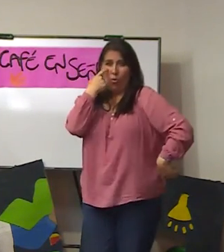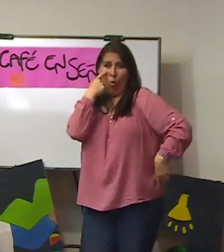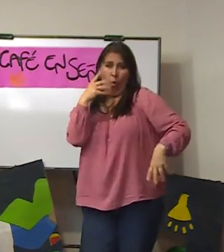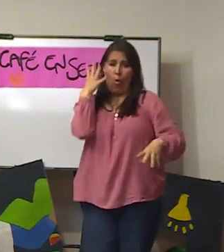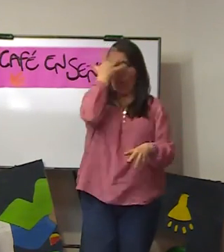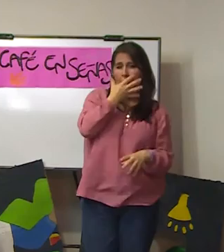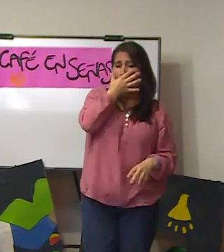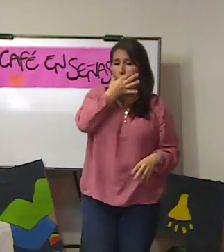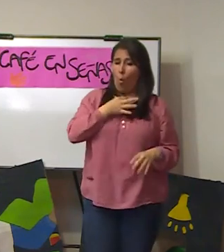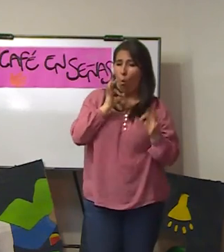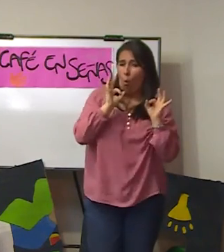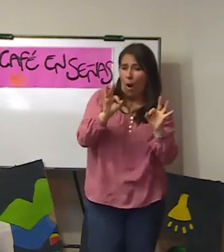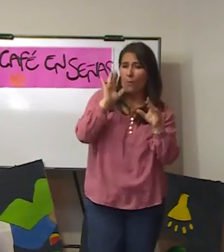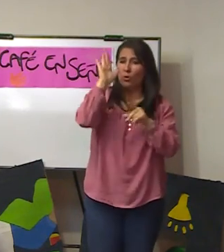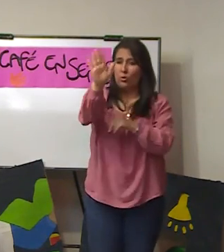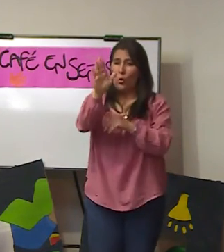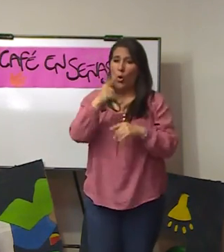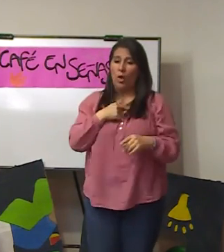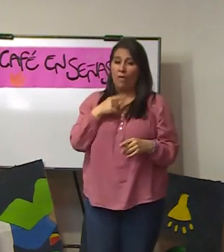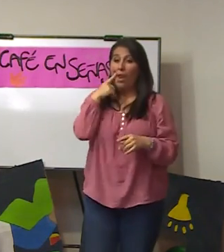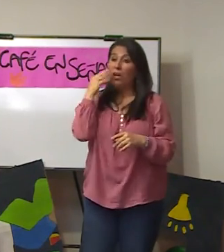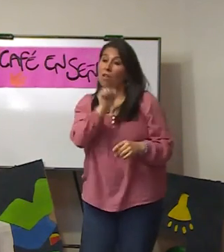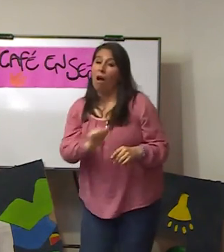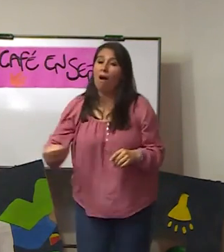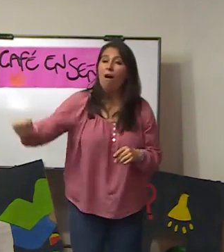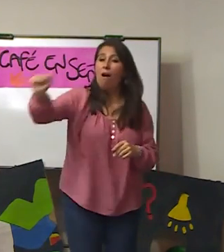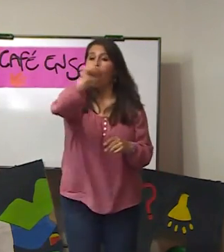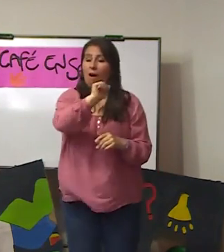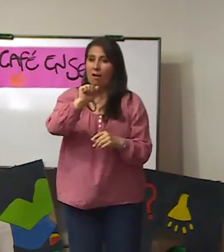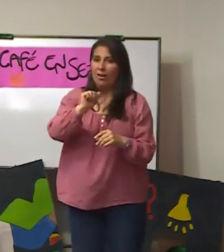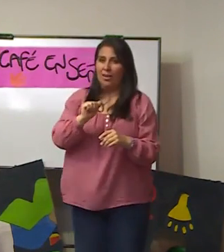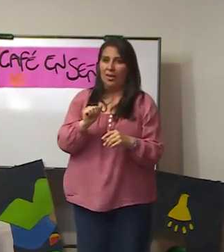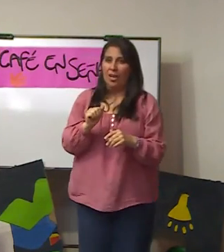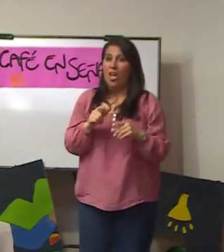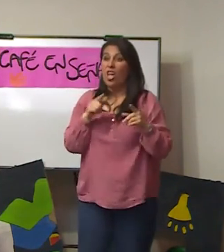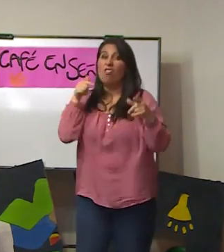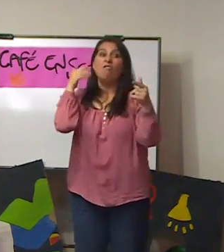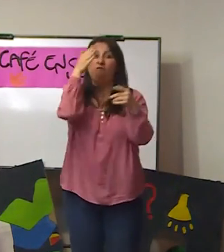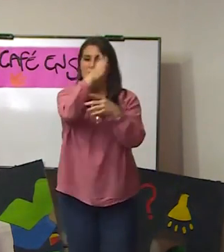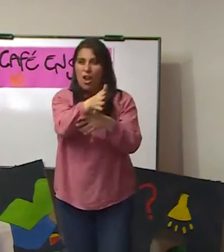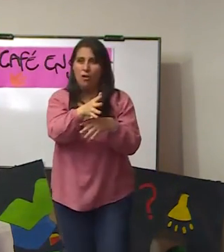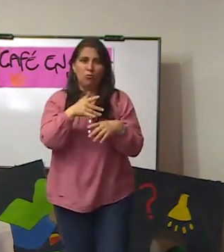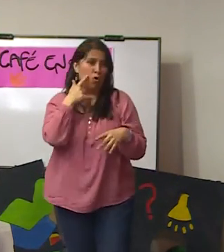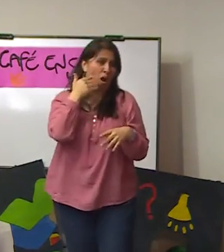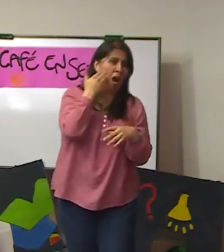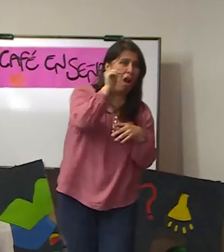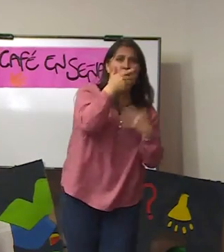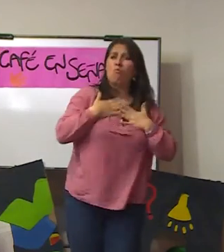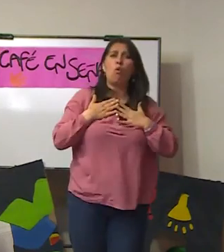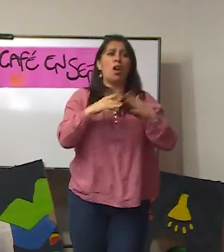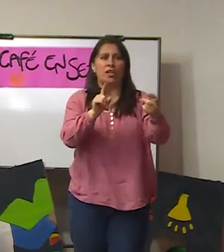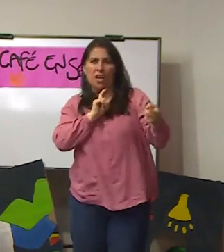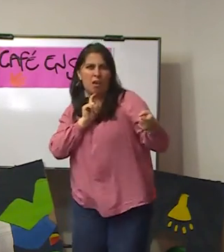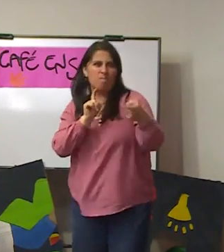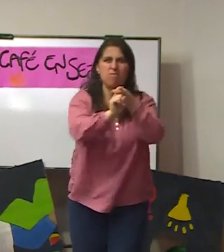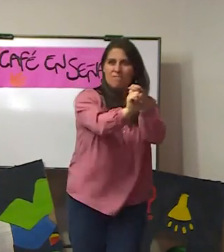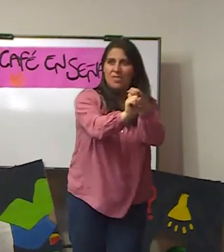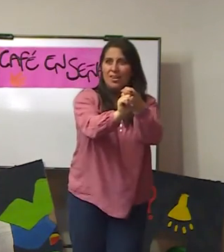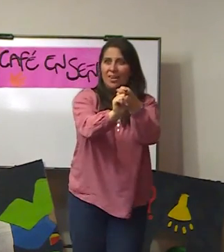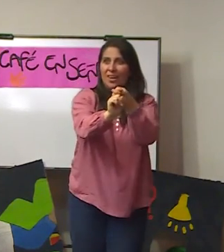de las mozas de las mujeres. Entonces, él fue y se cogió una muchacha por allá, y uno se asocia a eso.